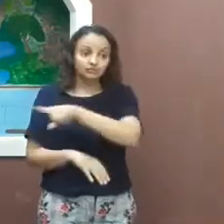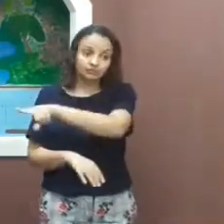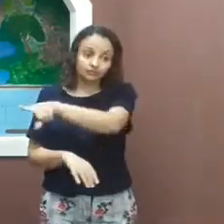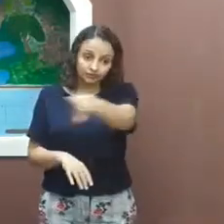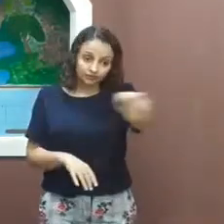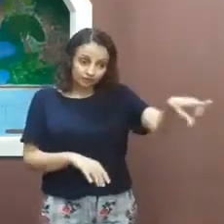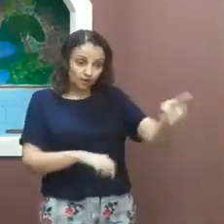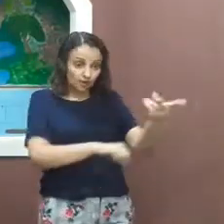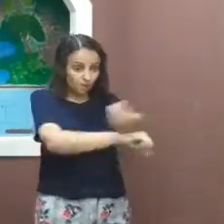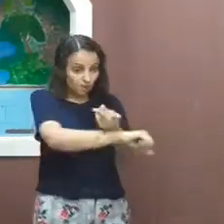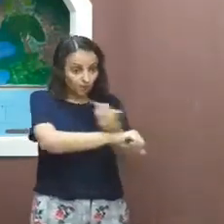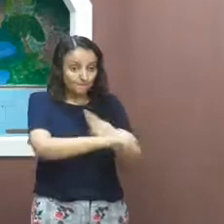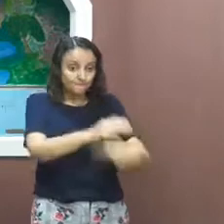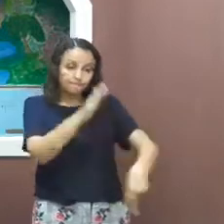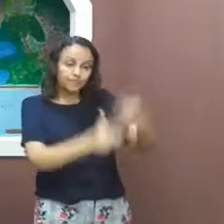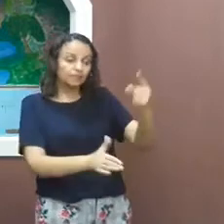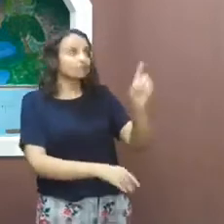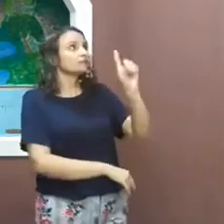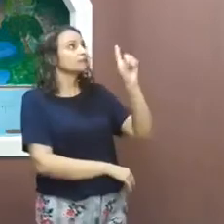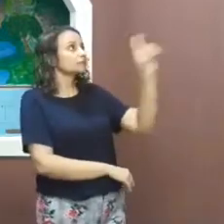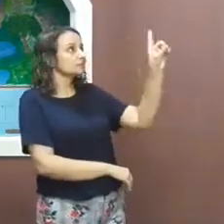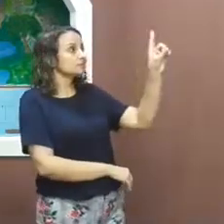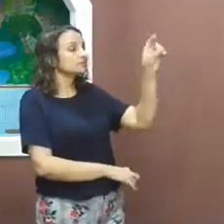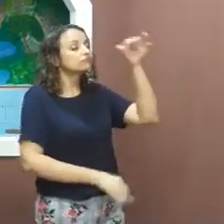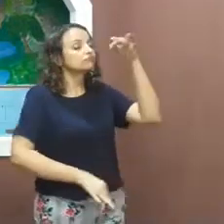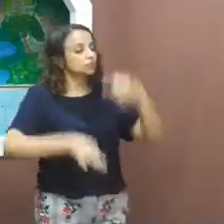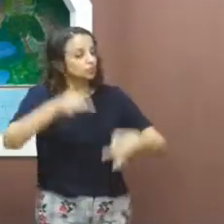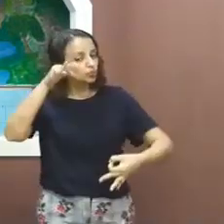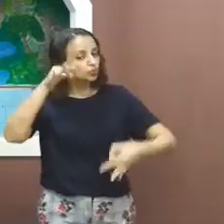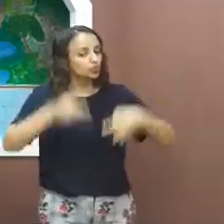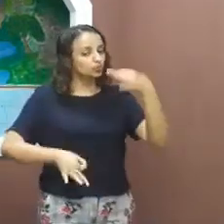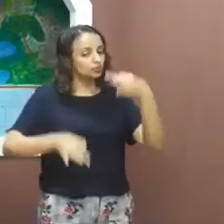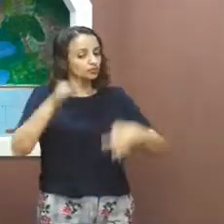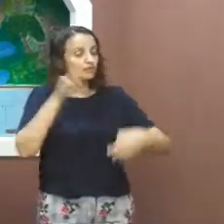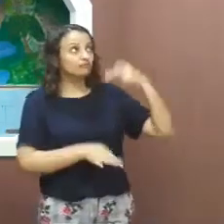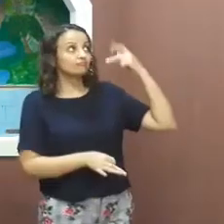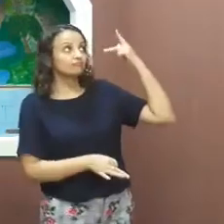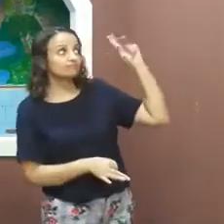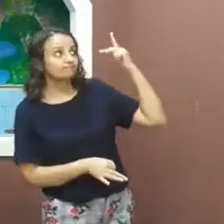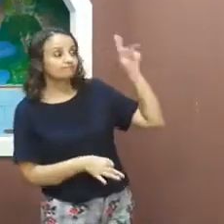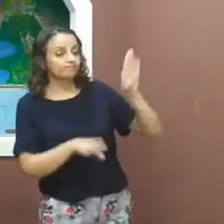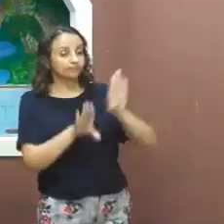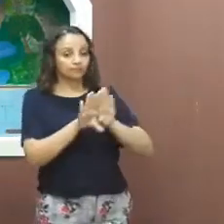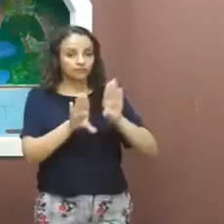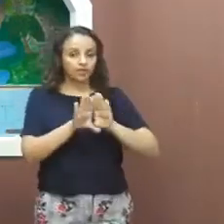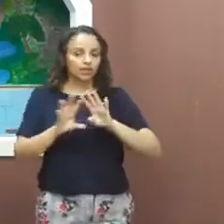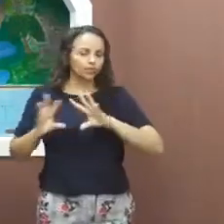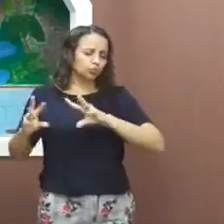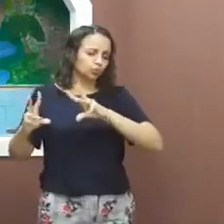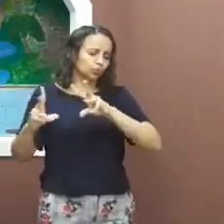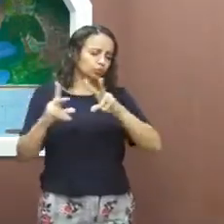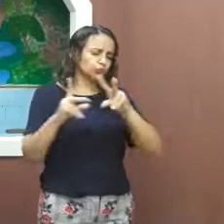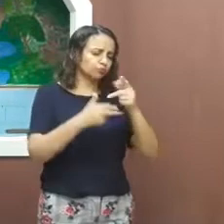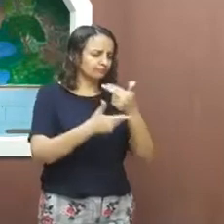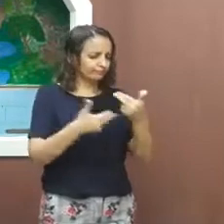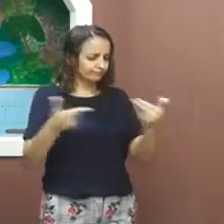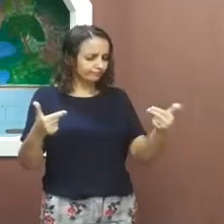reino de Deus e a sua justiça, e todas essas coisas lhe serão